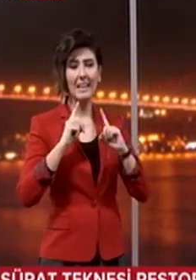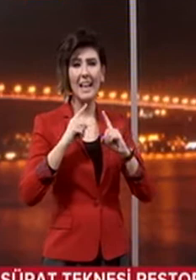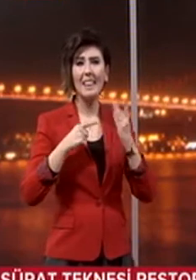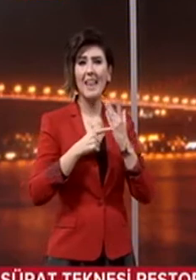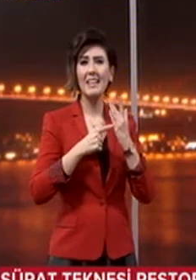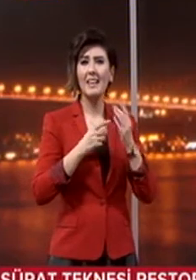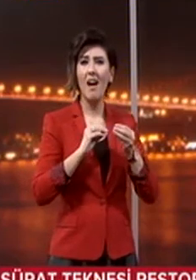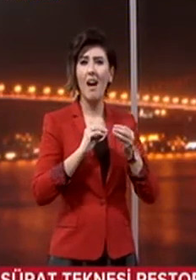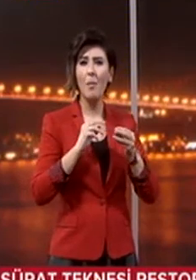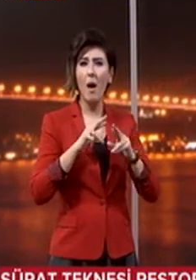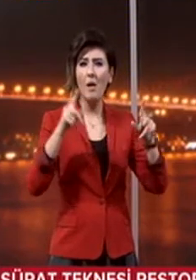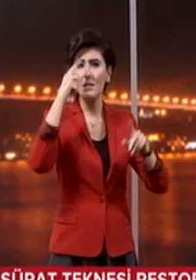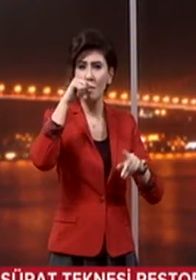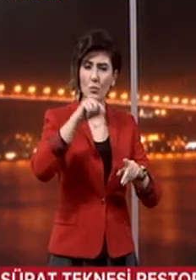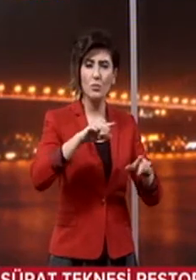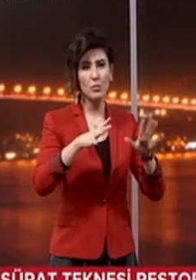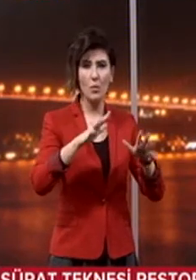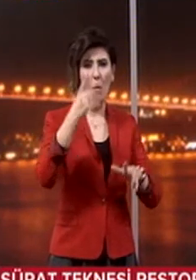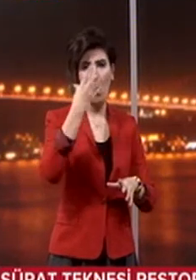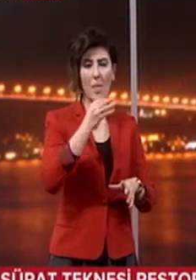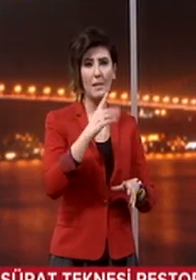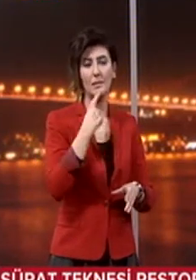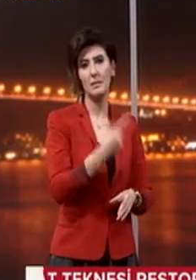Yetkililer teknik arıza ihtimali üzerinde durulduğunu bildirdi.